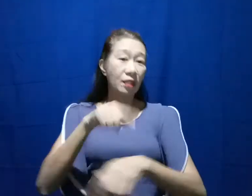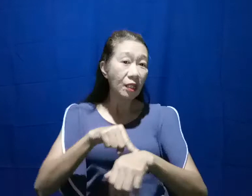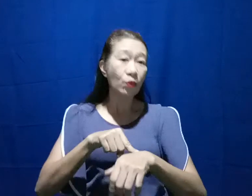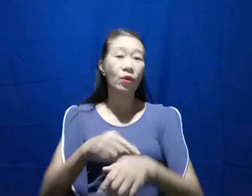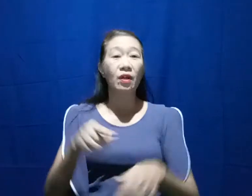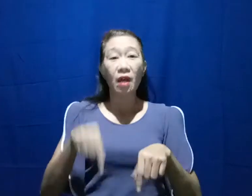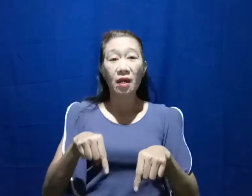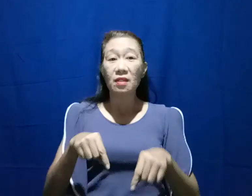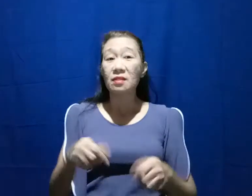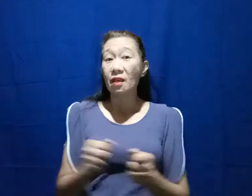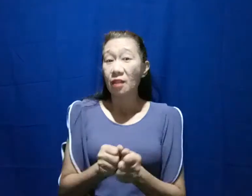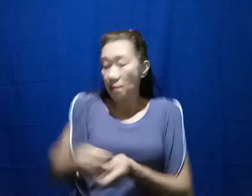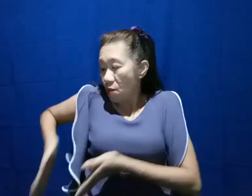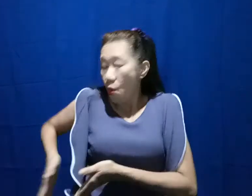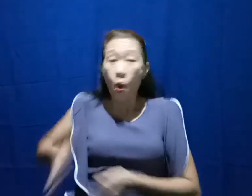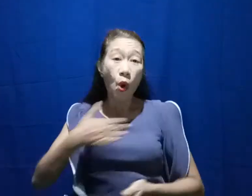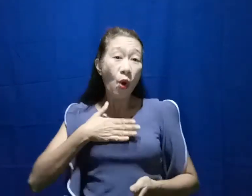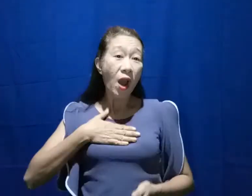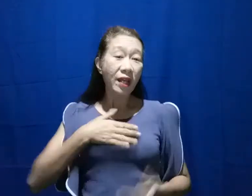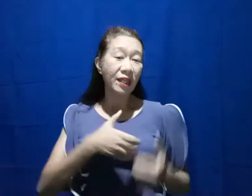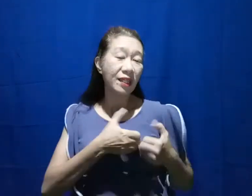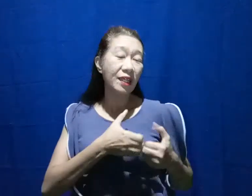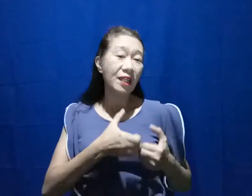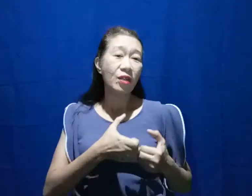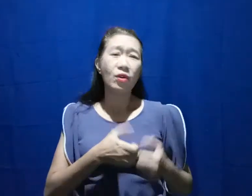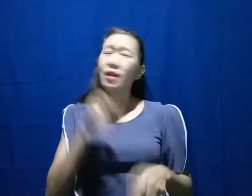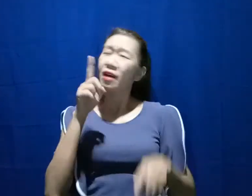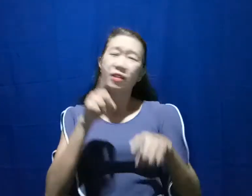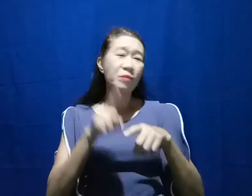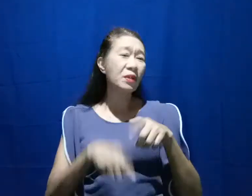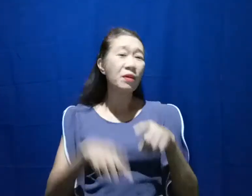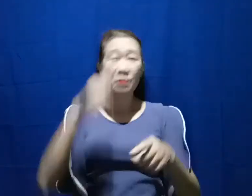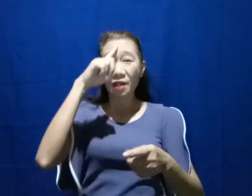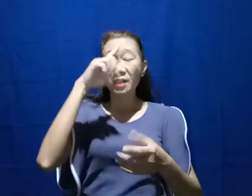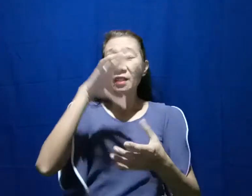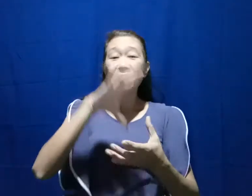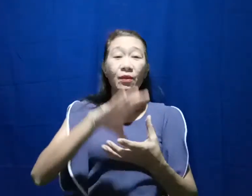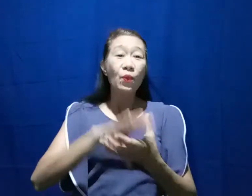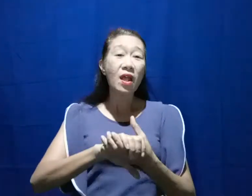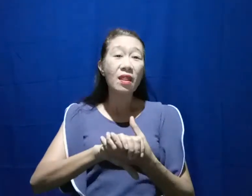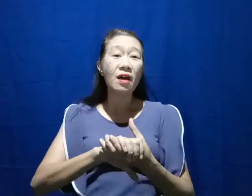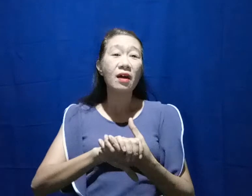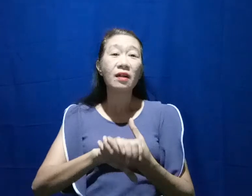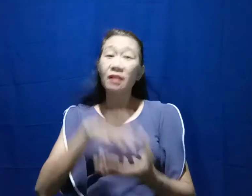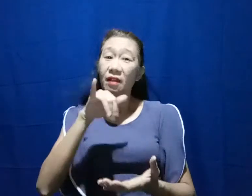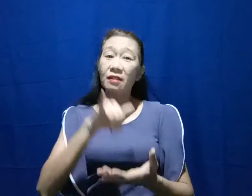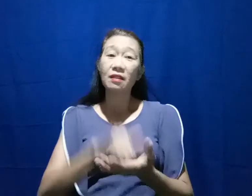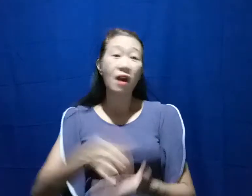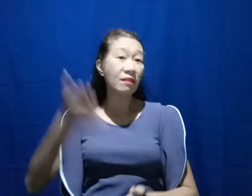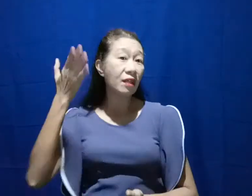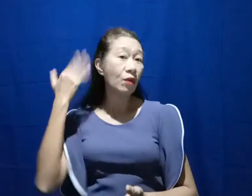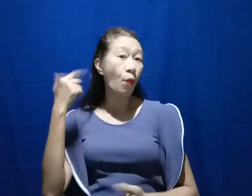ka Sa tabi ko o aking giliw, diba din ako makapaniwala Na ang dati kong